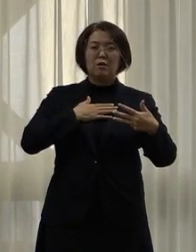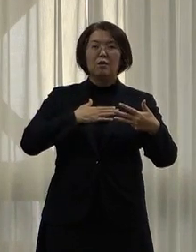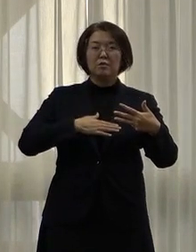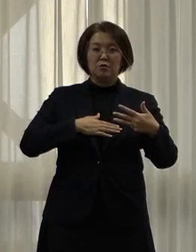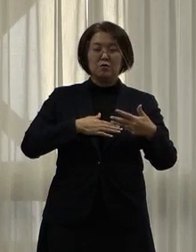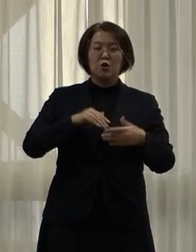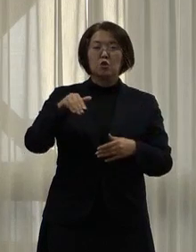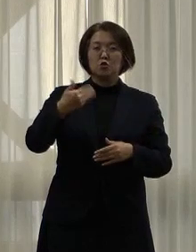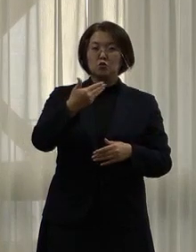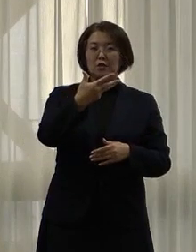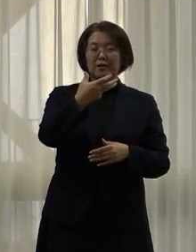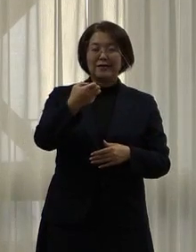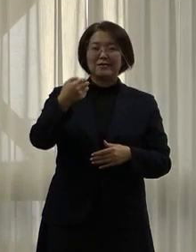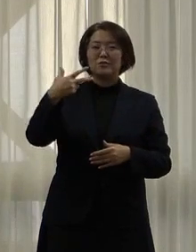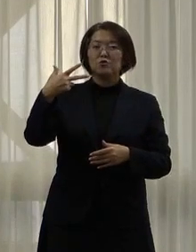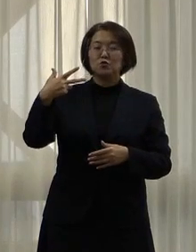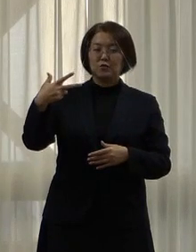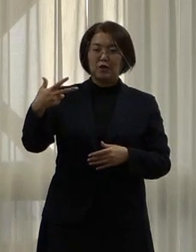多が